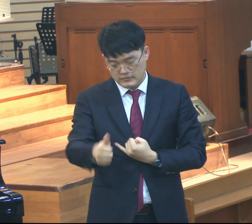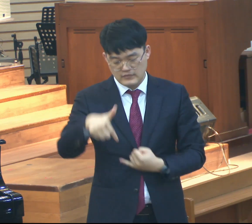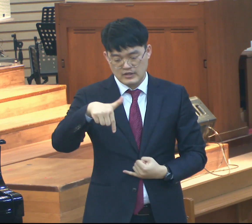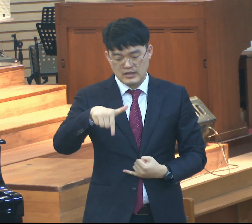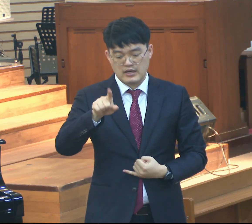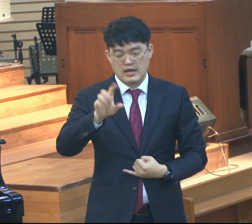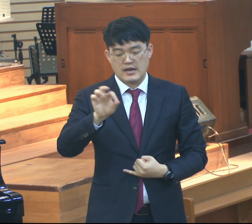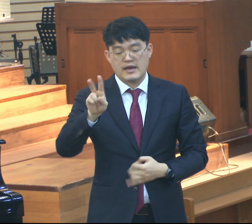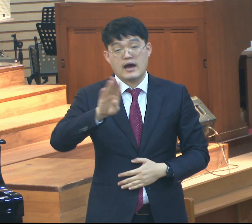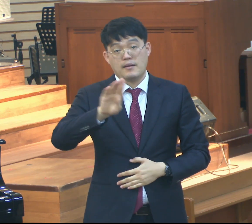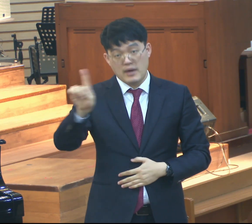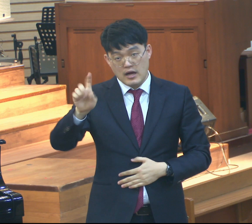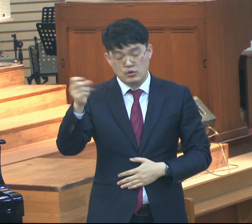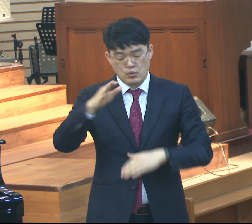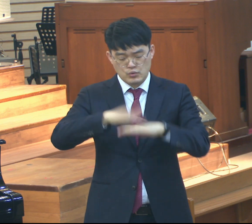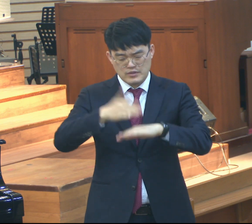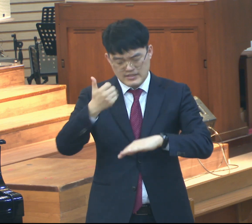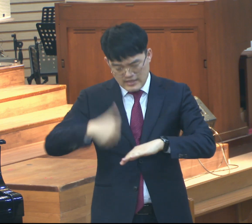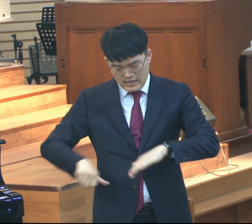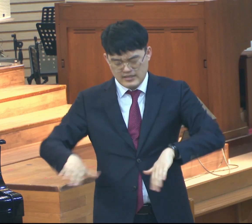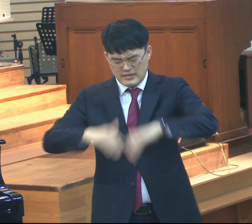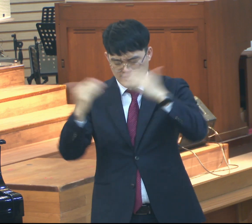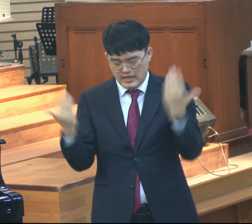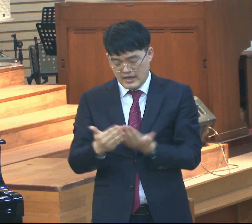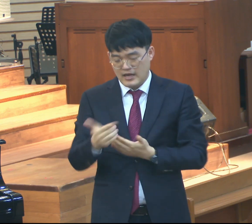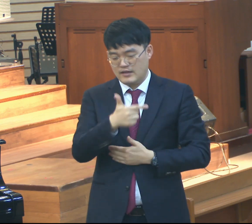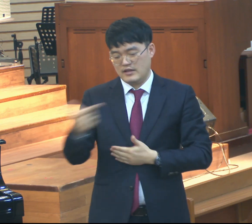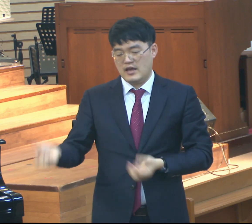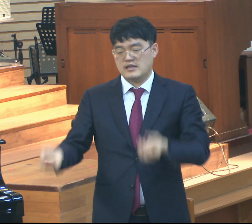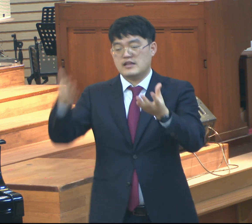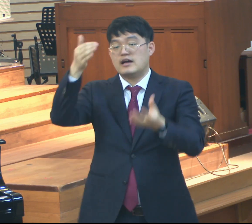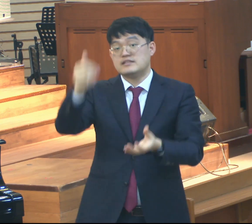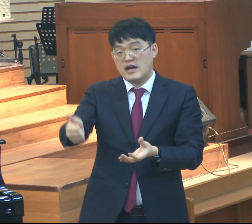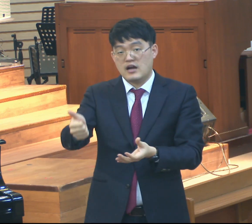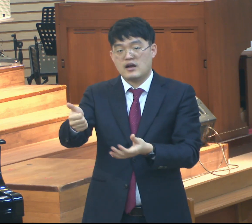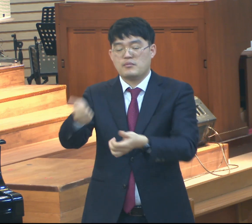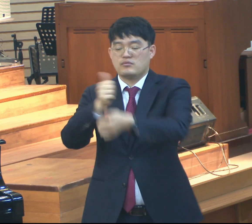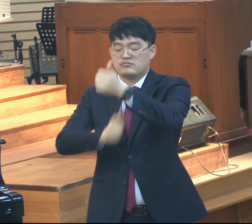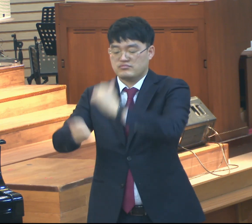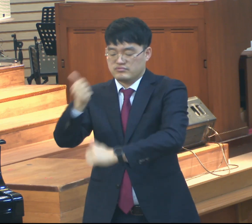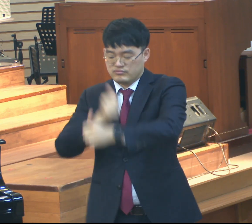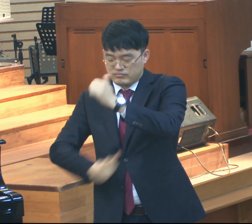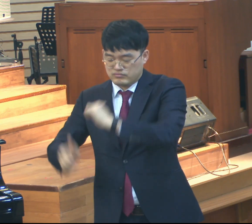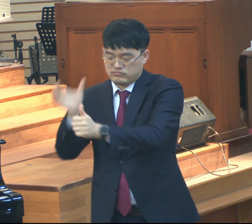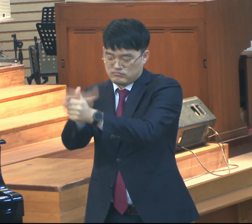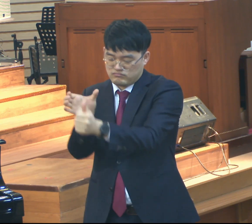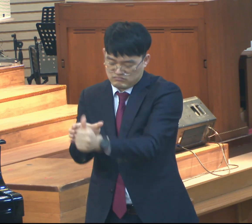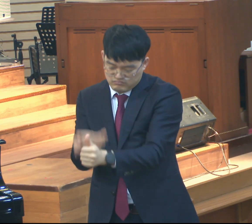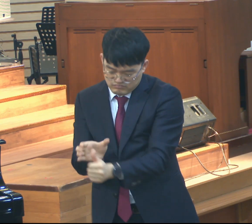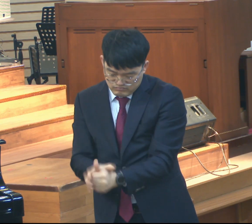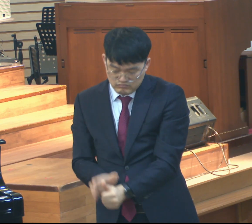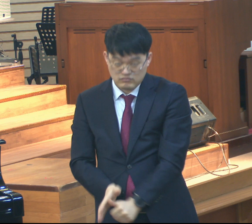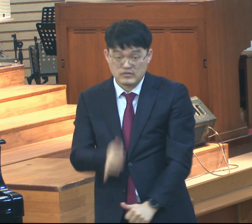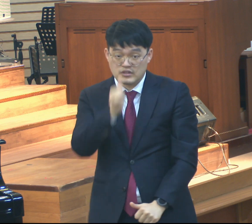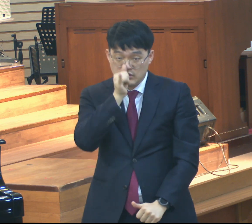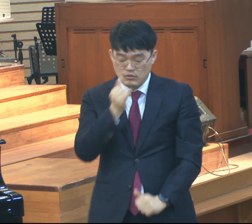손자까지 대제사장의 역할을 24년 동안 계속 이어갈 수 있도록 배후에서 조종했던